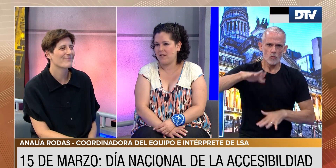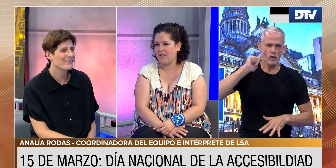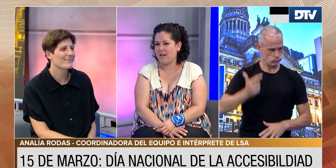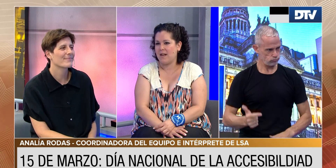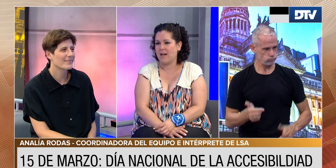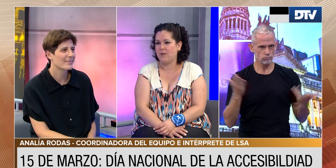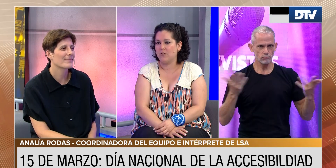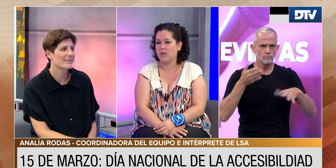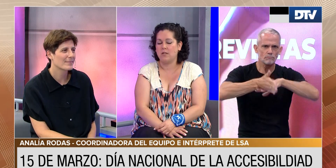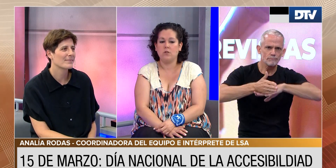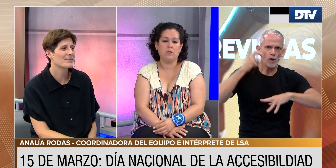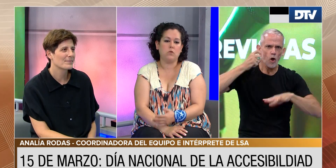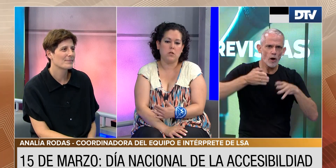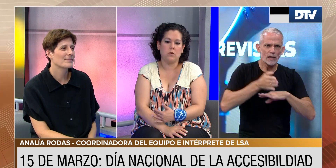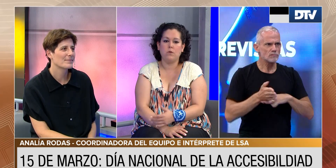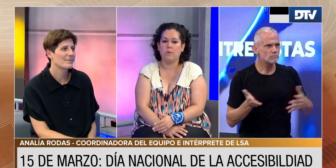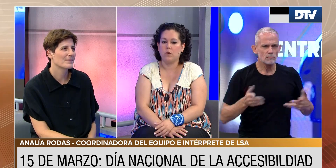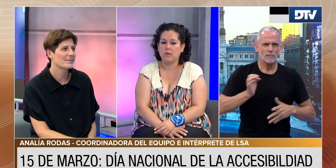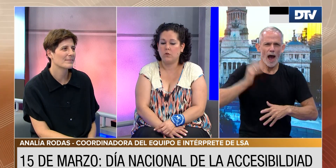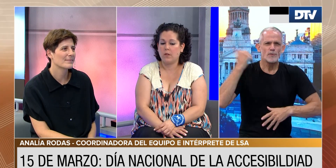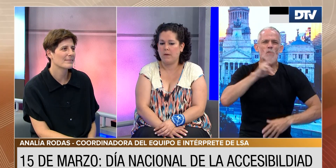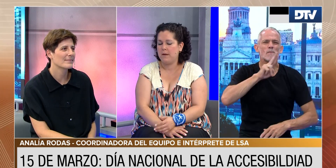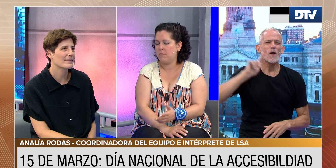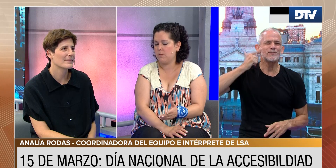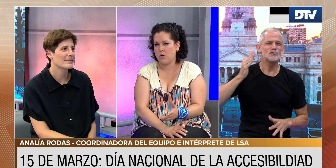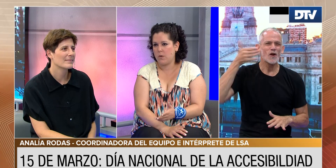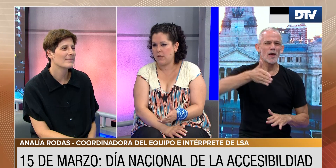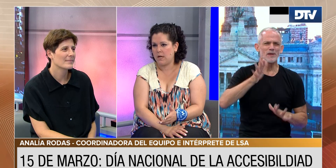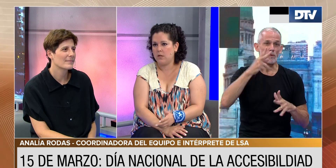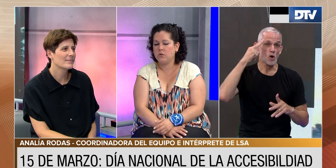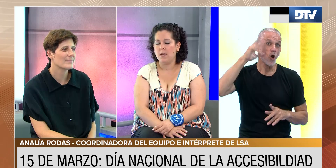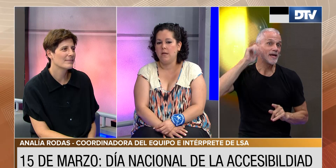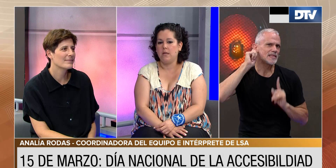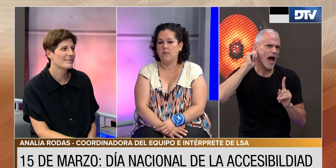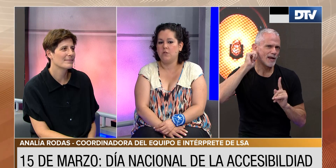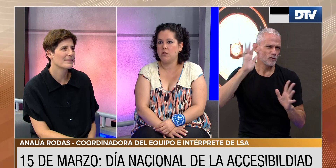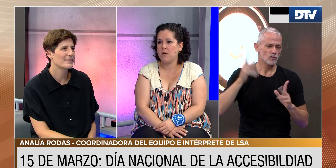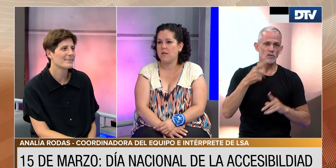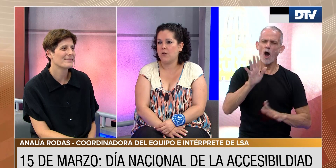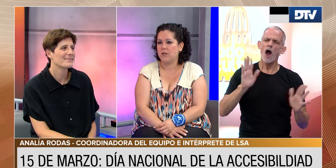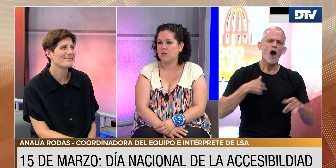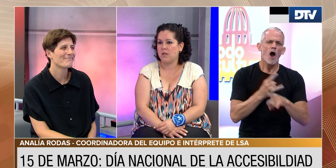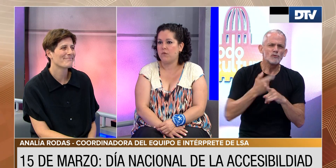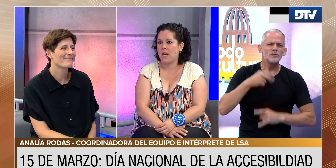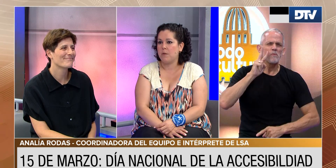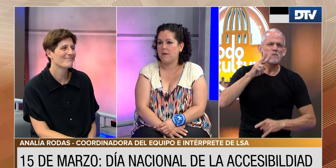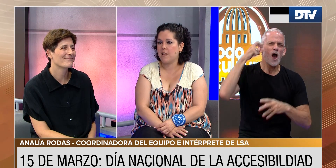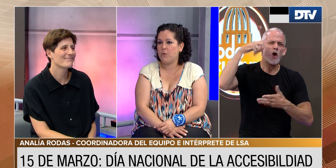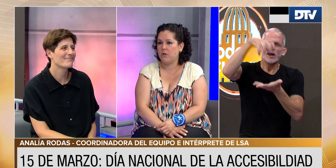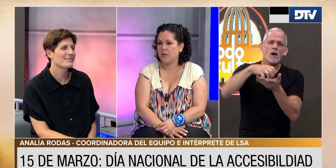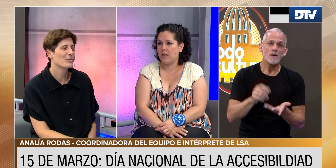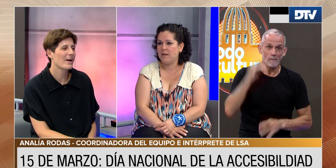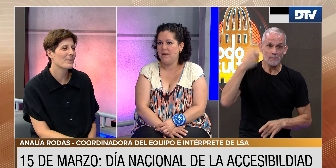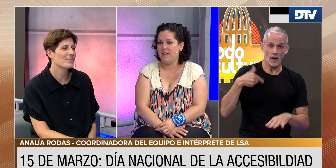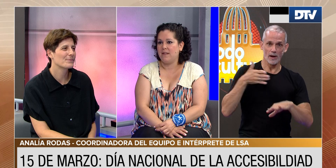sorda. Poder entrar al Congreso de la Nación, hace unos años vino una mujer sorda, más o menos 90 años, y dice, yo siempre veía el Congreso de afuera, es la primera vez que